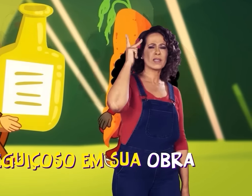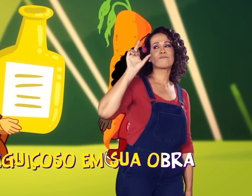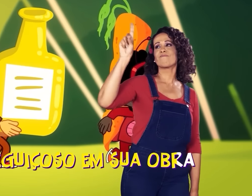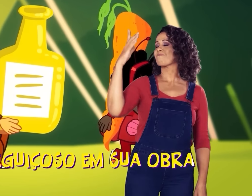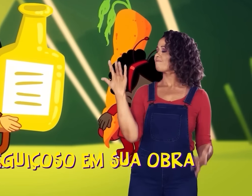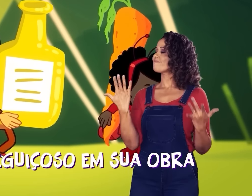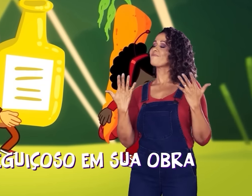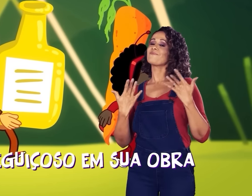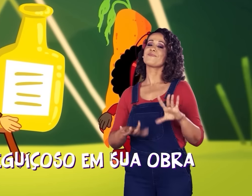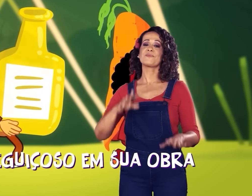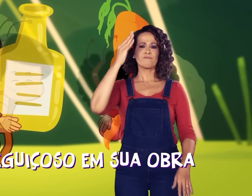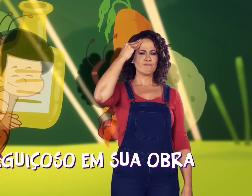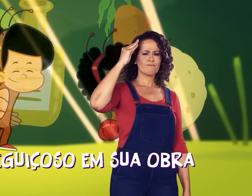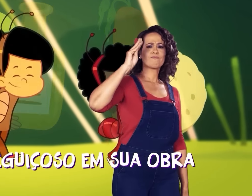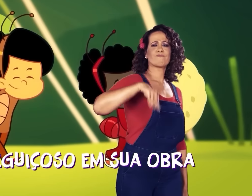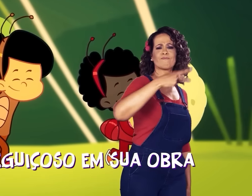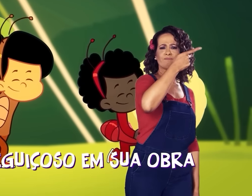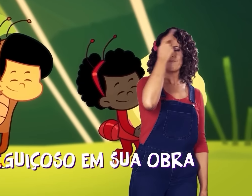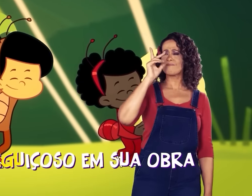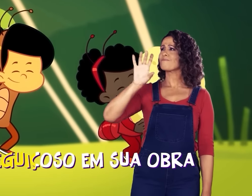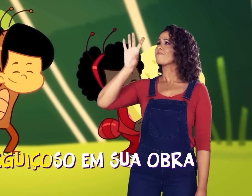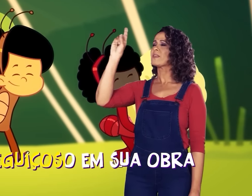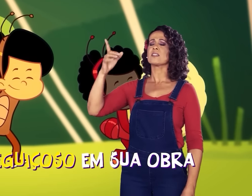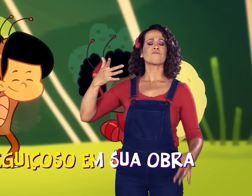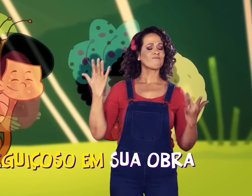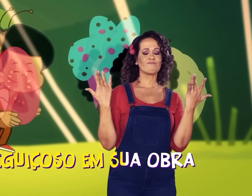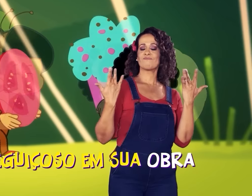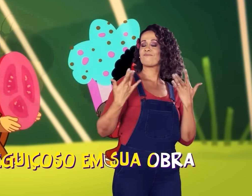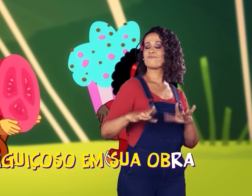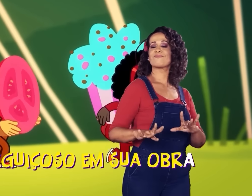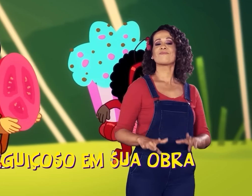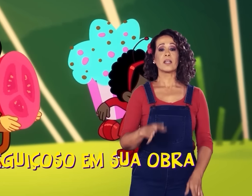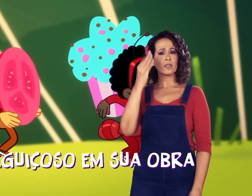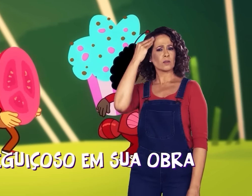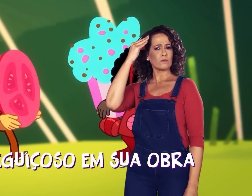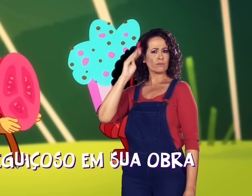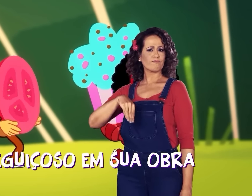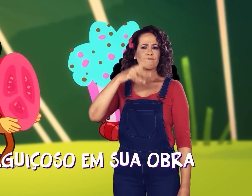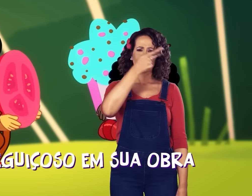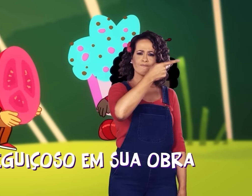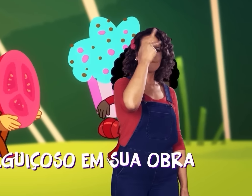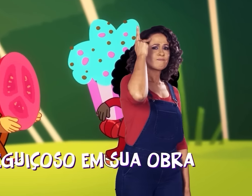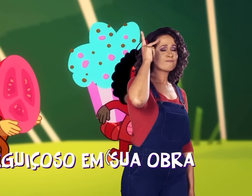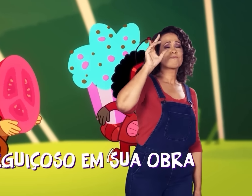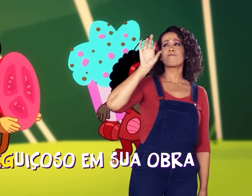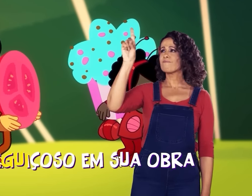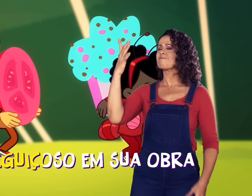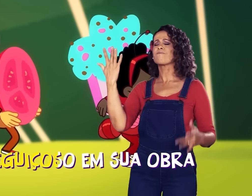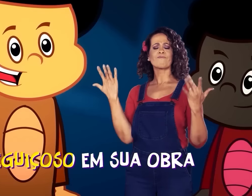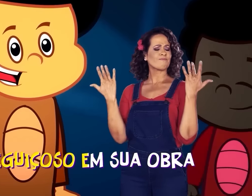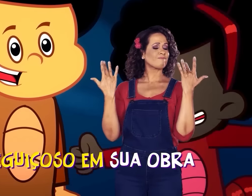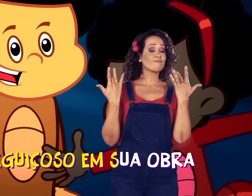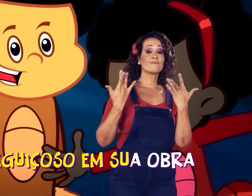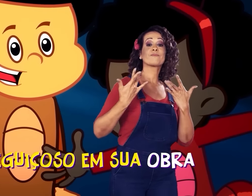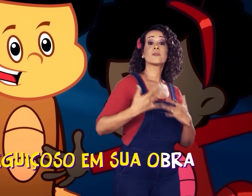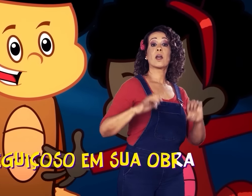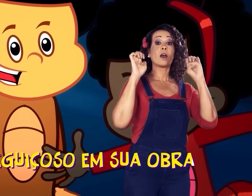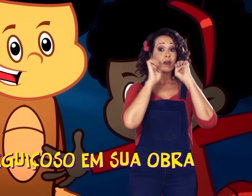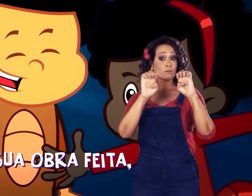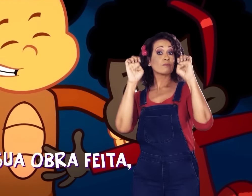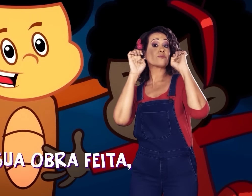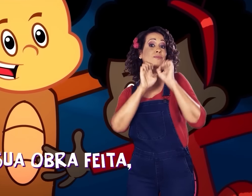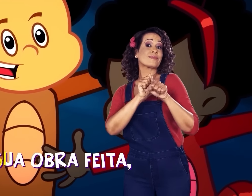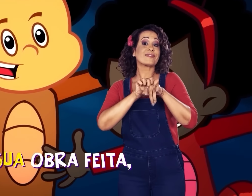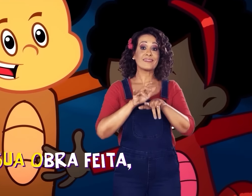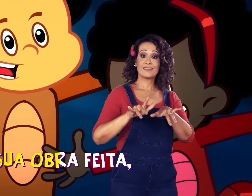em sua obra. Deus não quer preguiçoso em sua obra. Deus não quer preguiçoso em sua